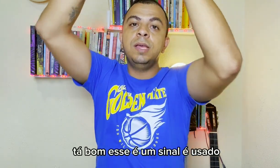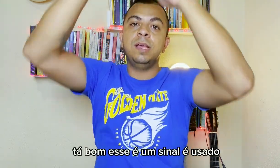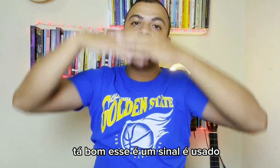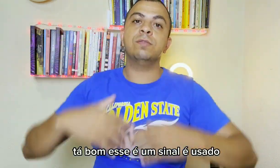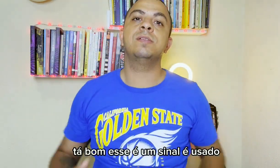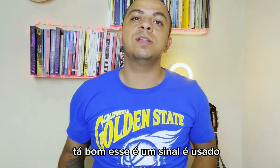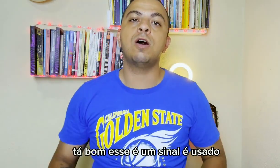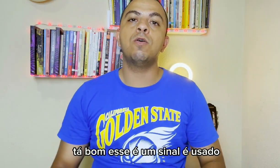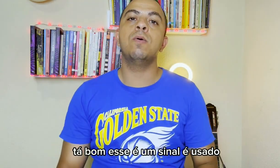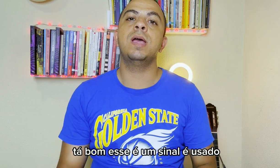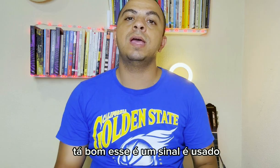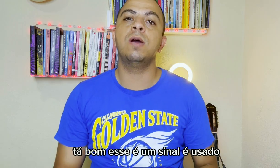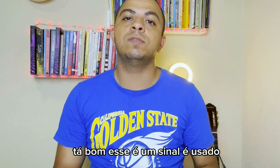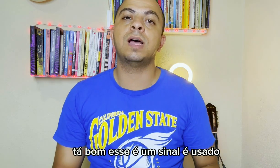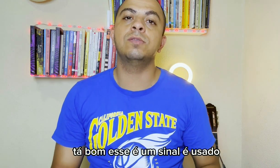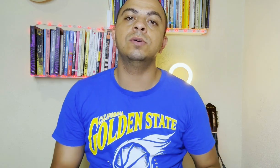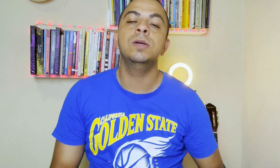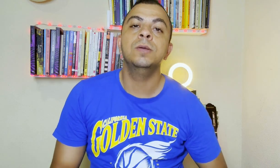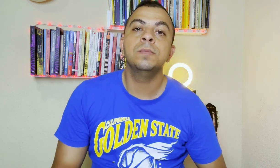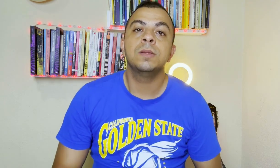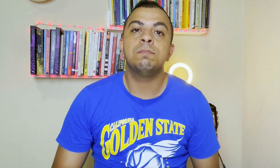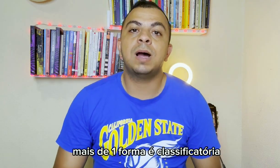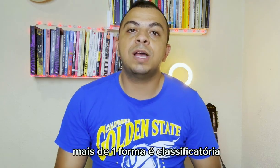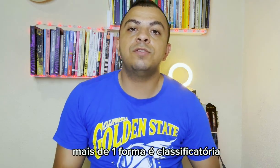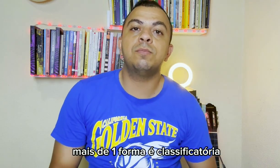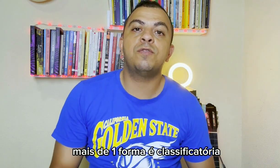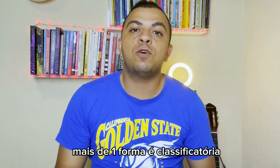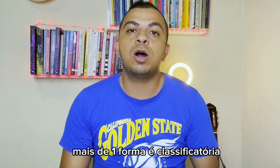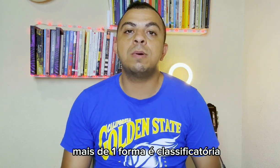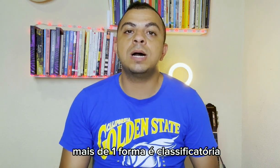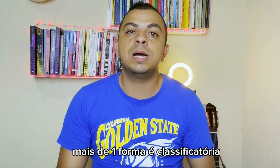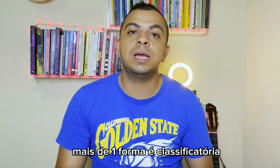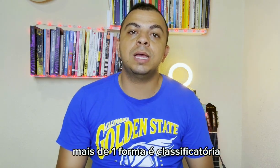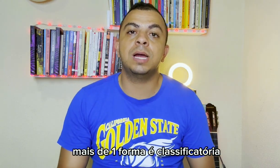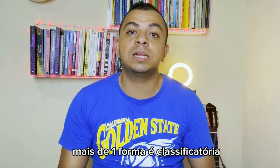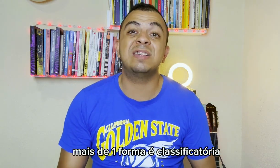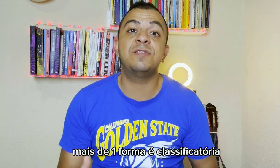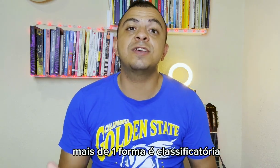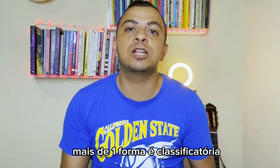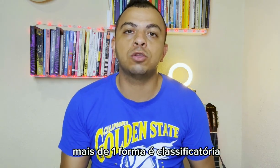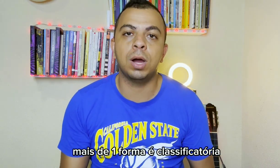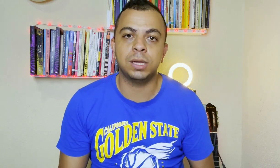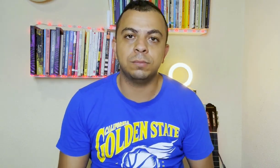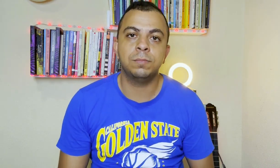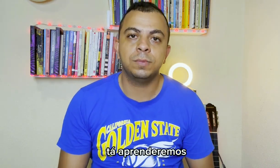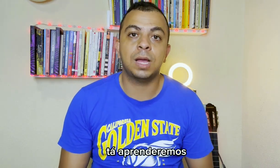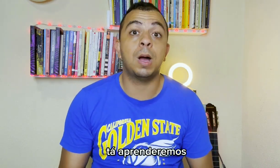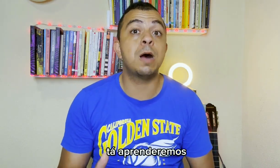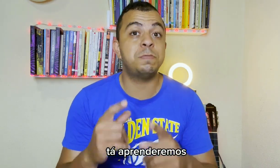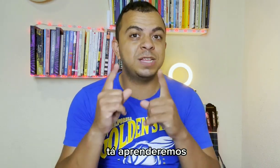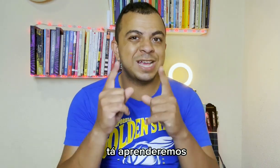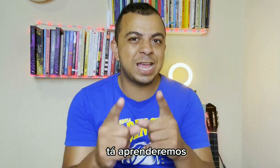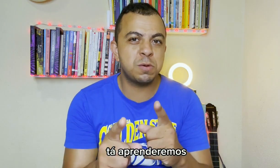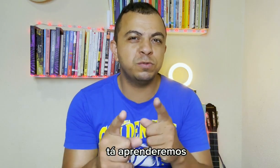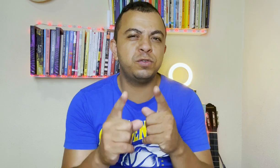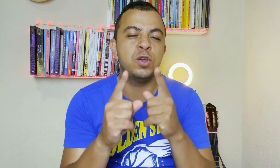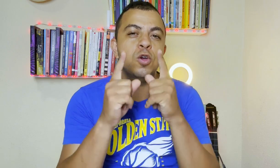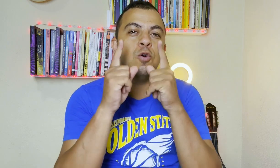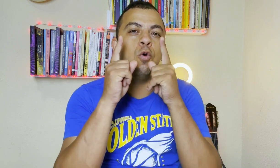Esse é um sinal usado mais de uma forma classificatória, tá? Aprenderemos